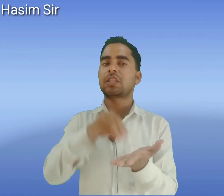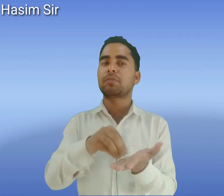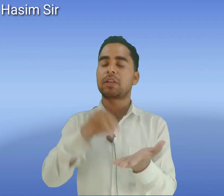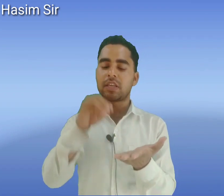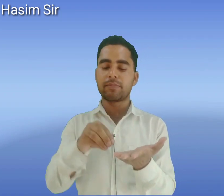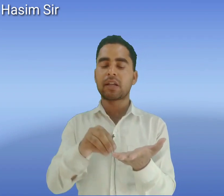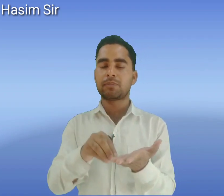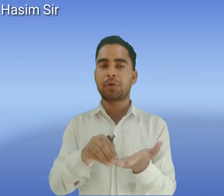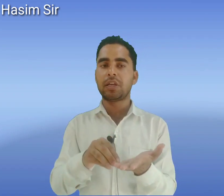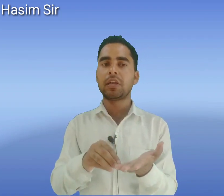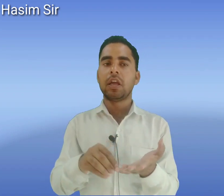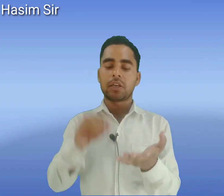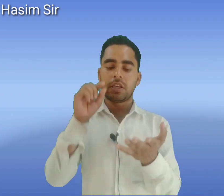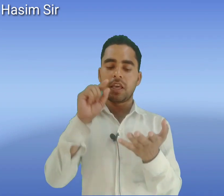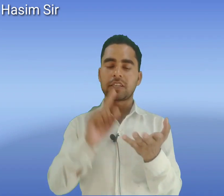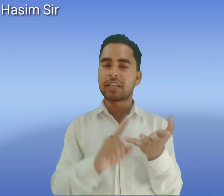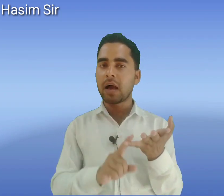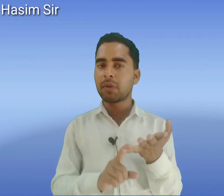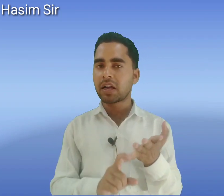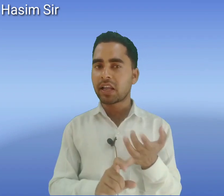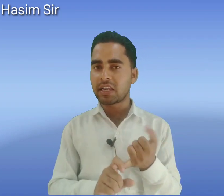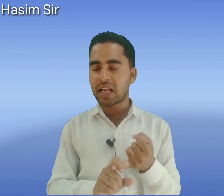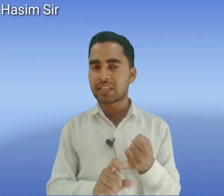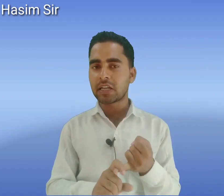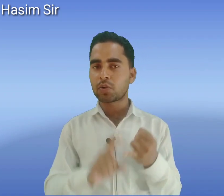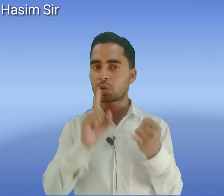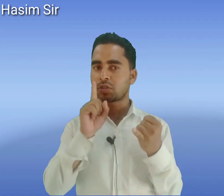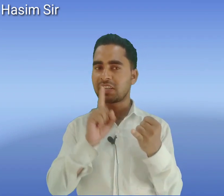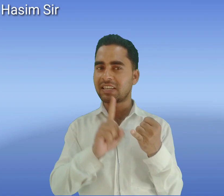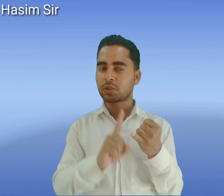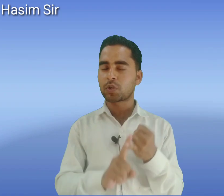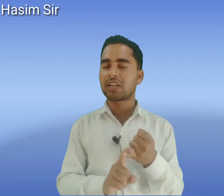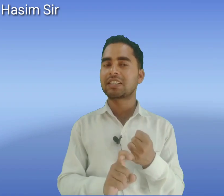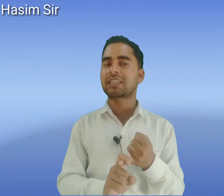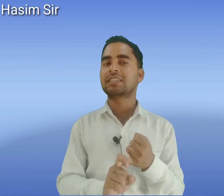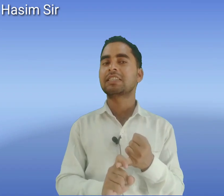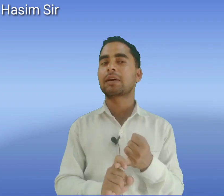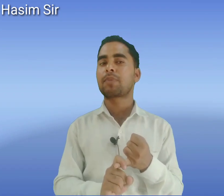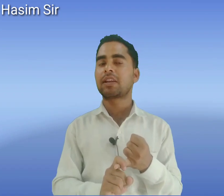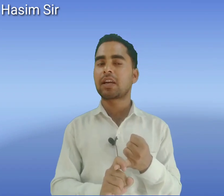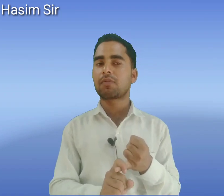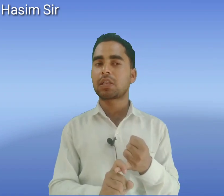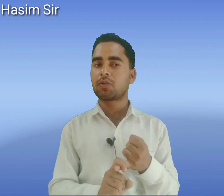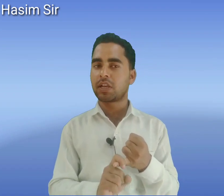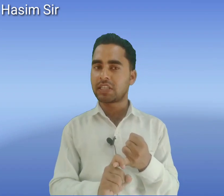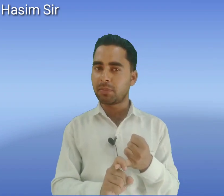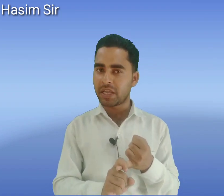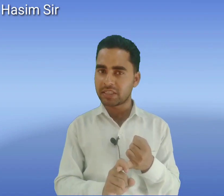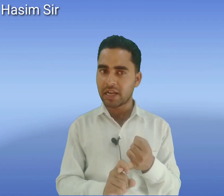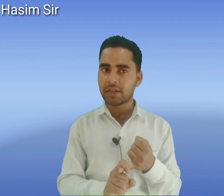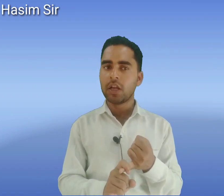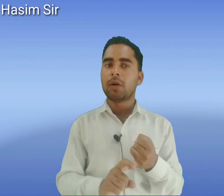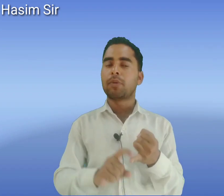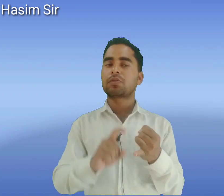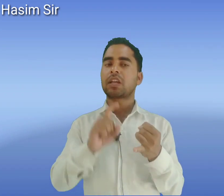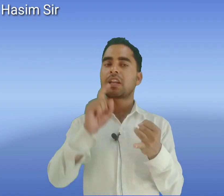जो सीने में यह बात बोले कि एग्जाम अगर लिया जाए तो सोशल ए सोशल डिस्टेंस इन पागण करवाते हुए एग्जाम लिया जाए बहुत सारे